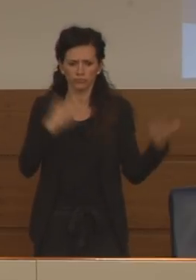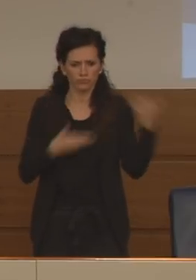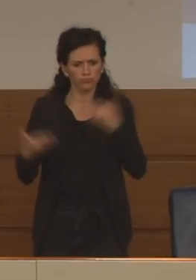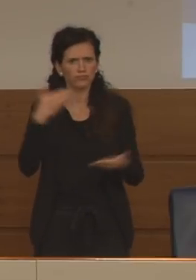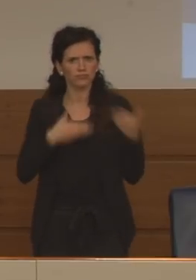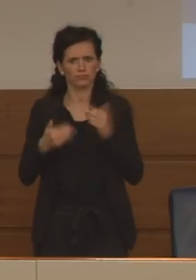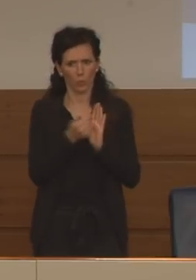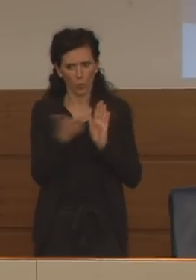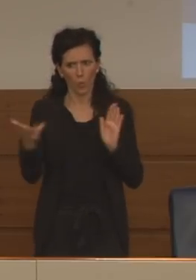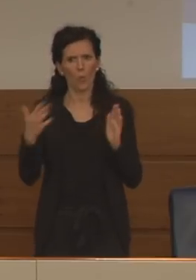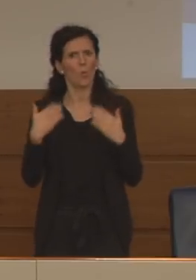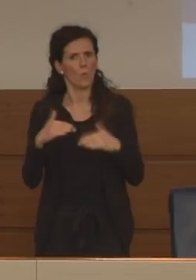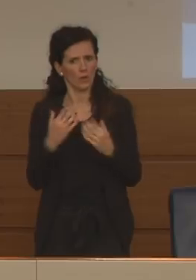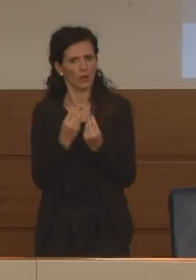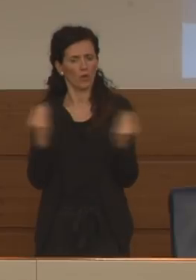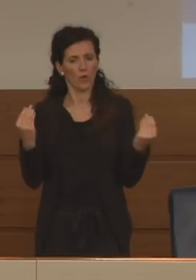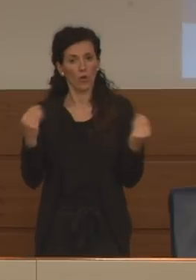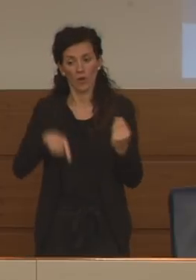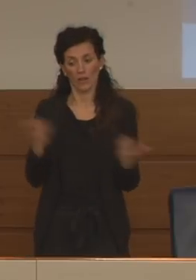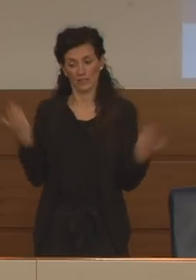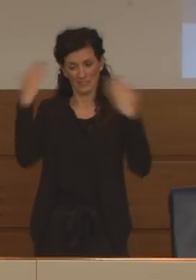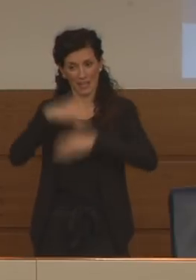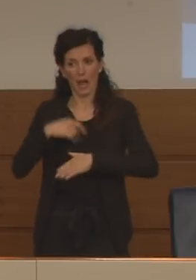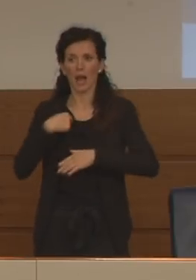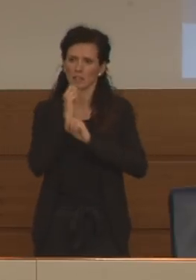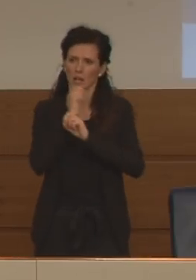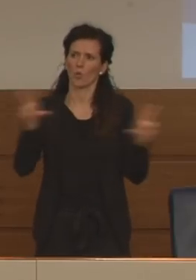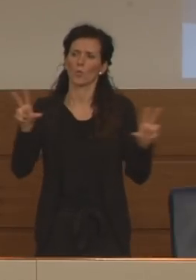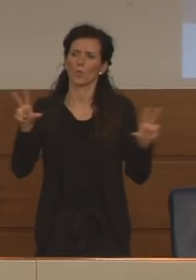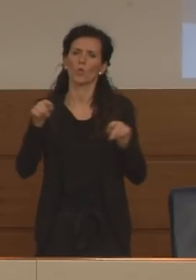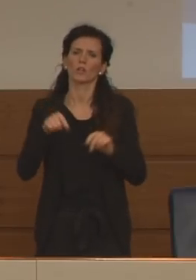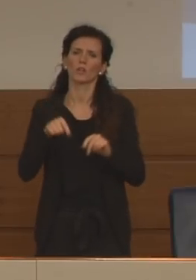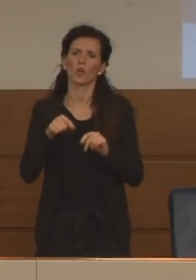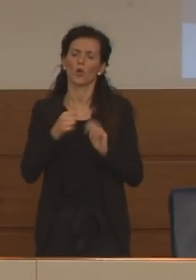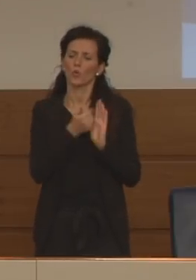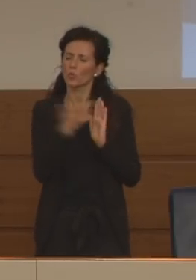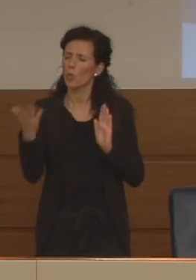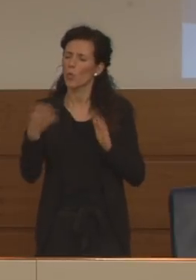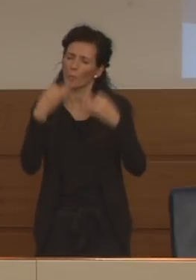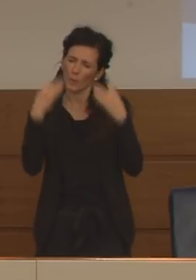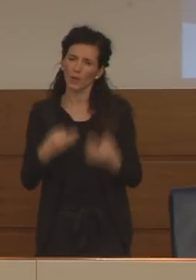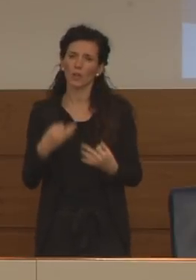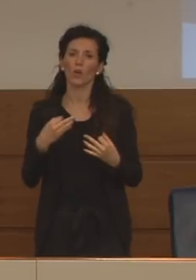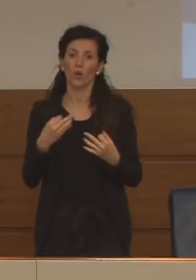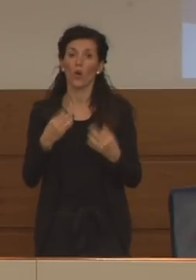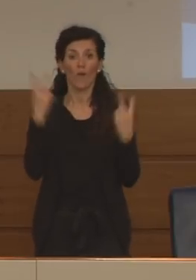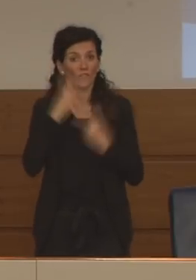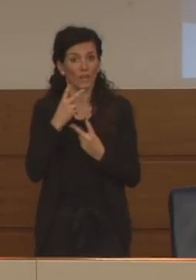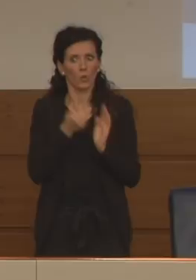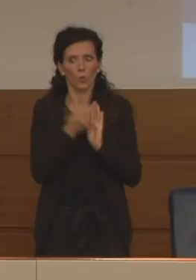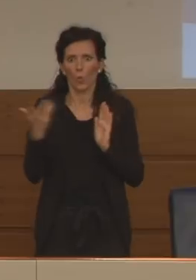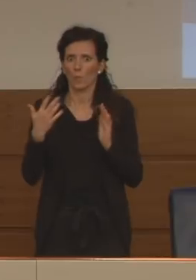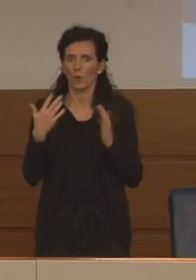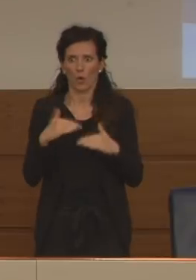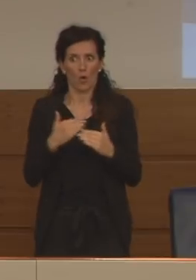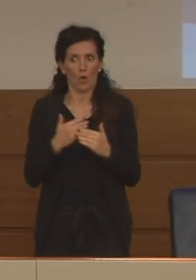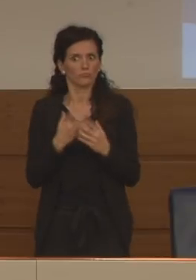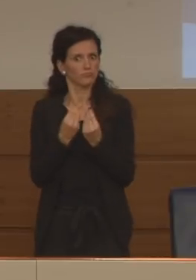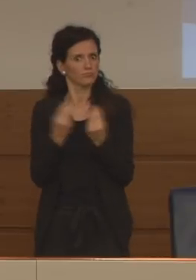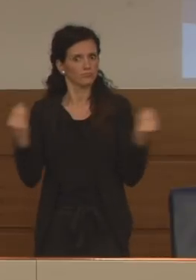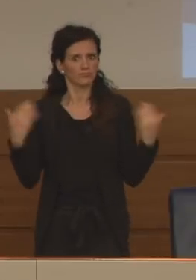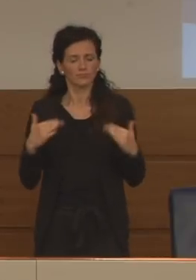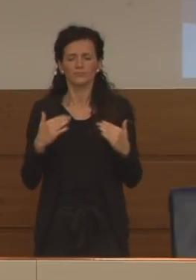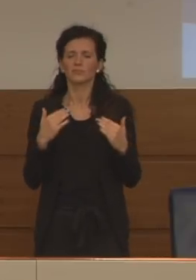in serata vi daremo il numero definitivo un numero molto molto alto e quindi